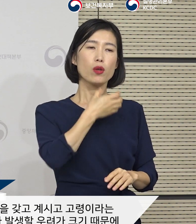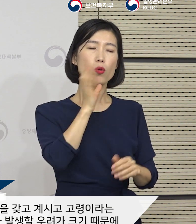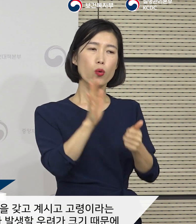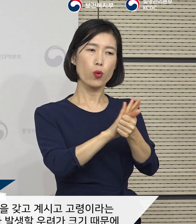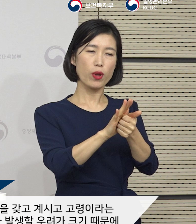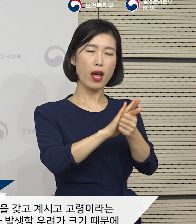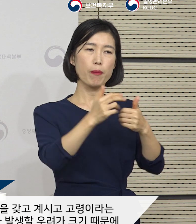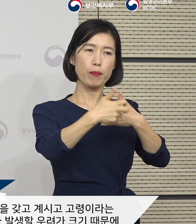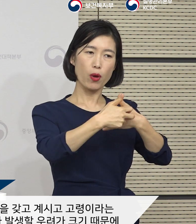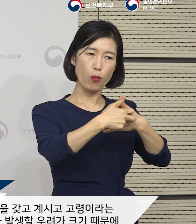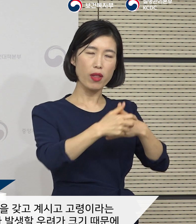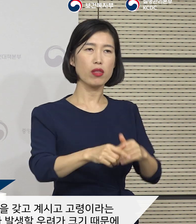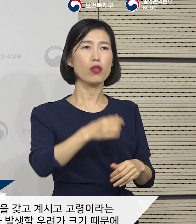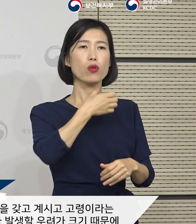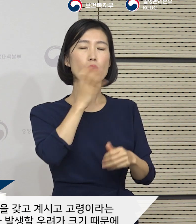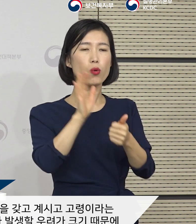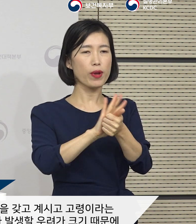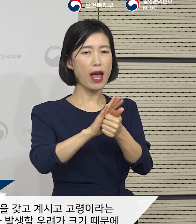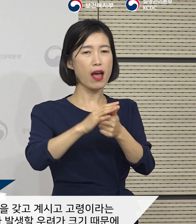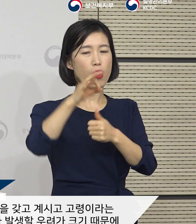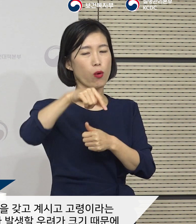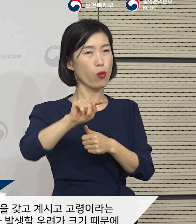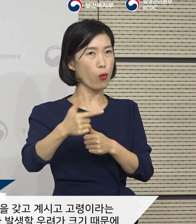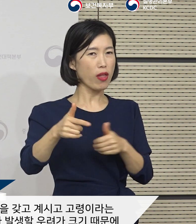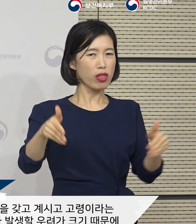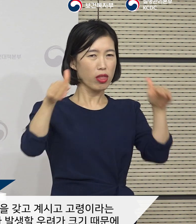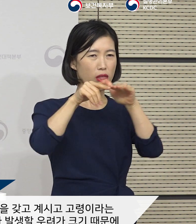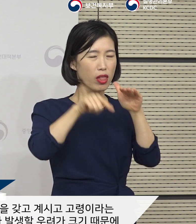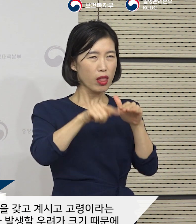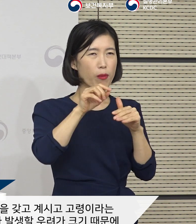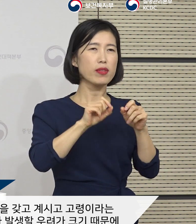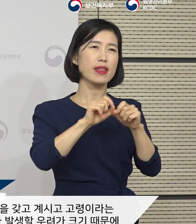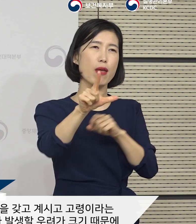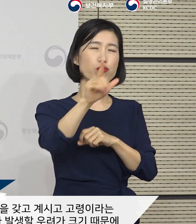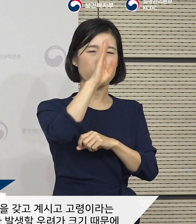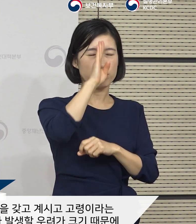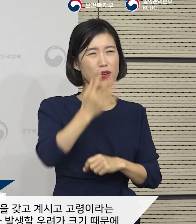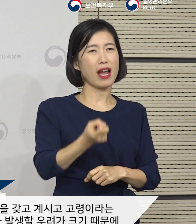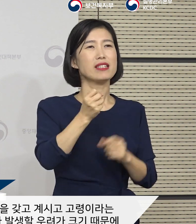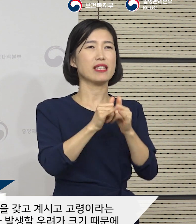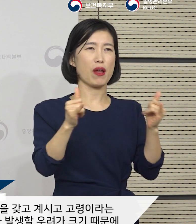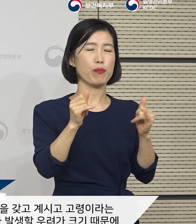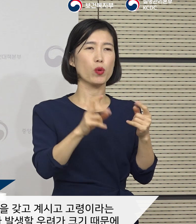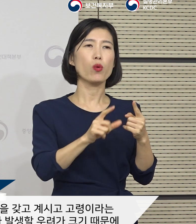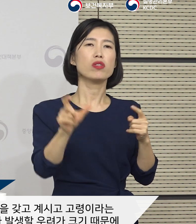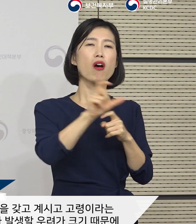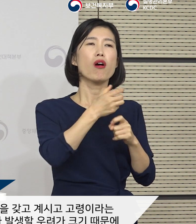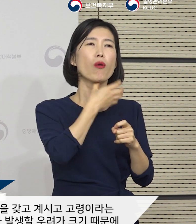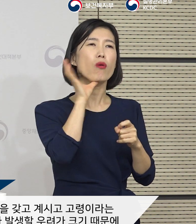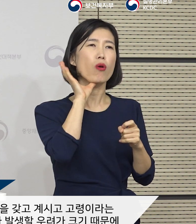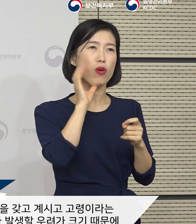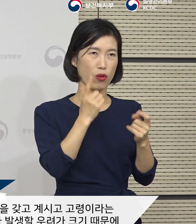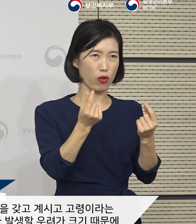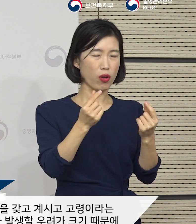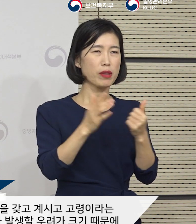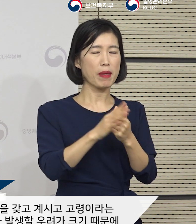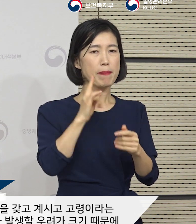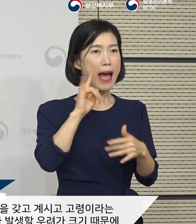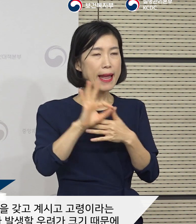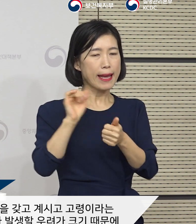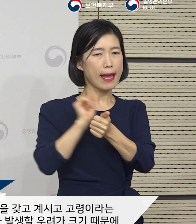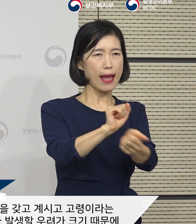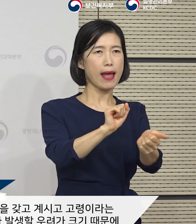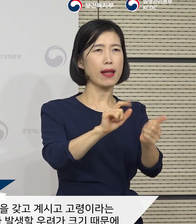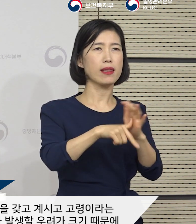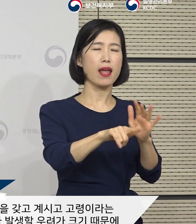요양병원이나 요양원에 계신 분들은 대부분 기저질환을 갖고 계시고 고령이라는 특성이 있어 감염이 발생할 경우